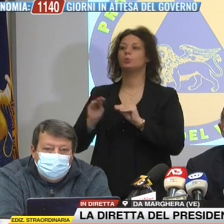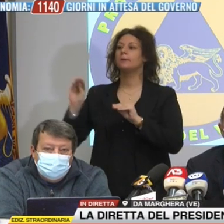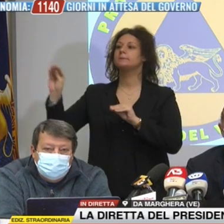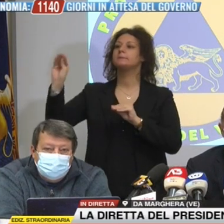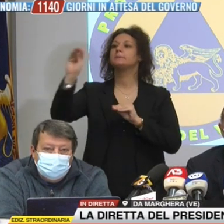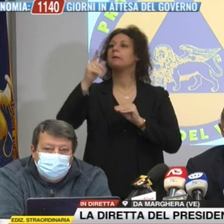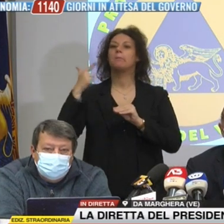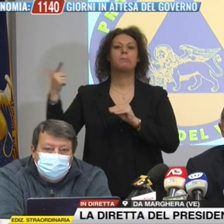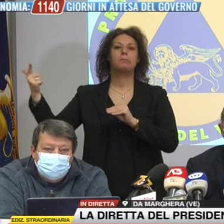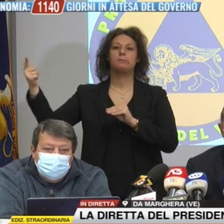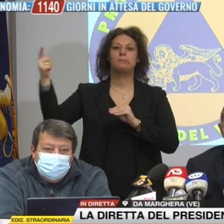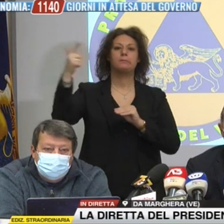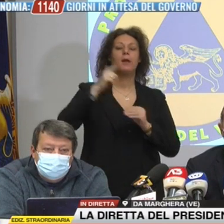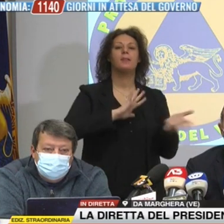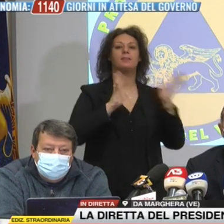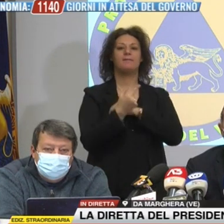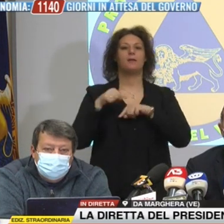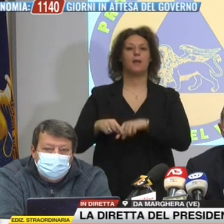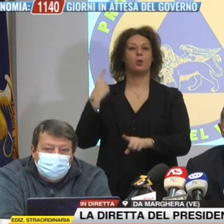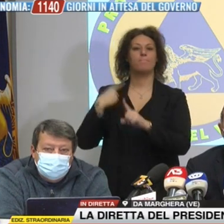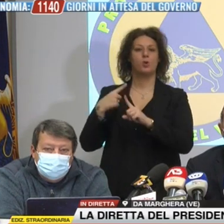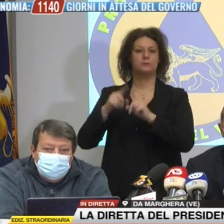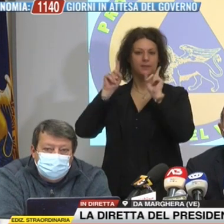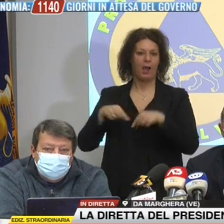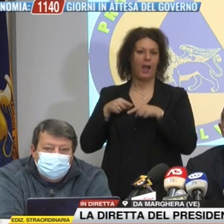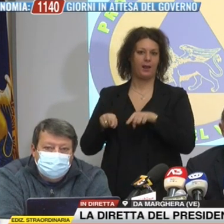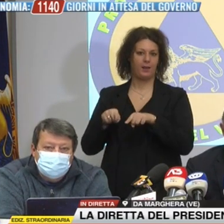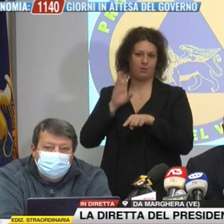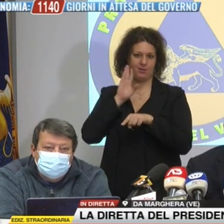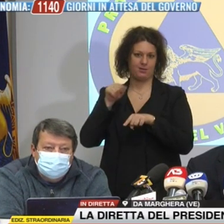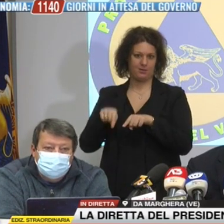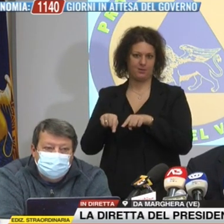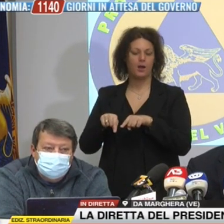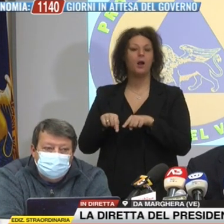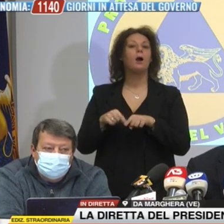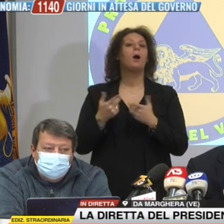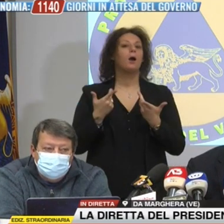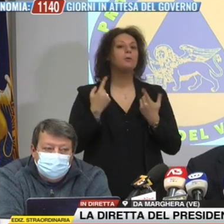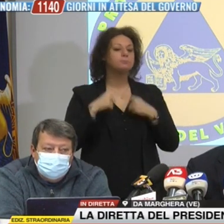lui. E voleva appunto portare il suo caso alla sua attenzione, anche Presidente.